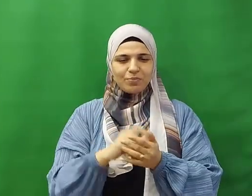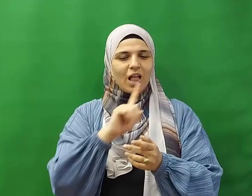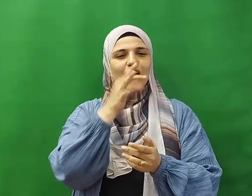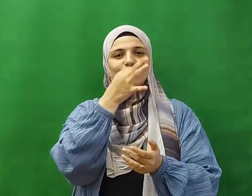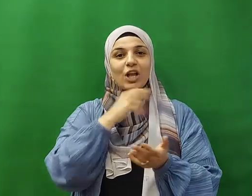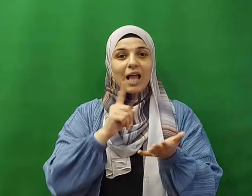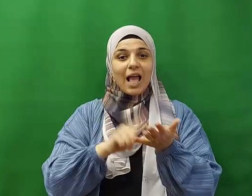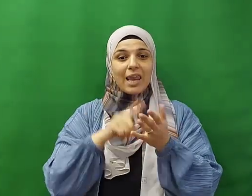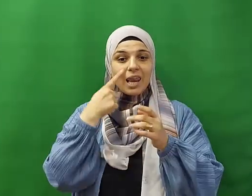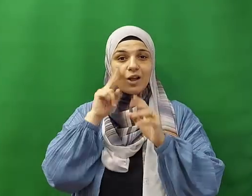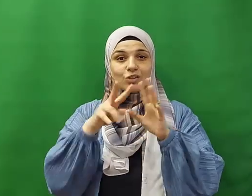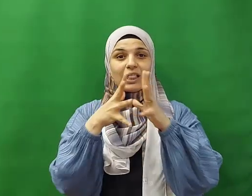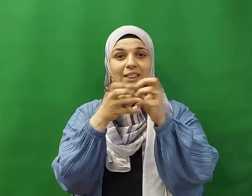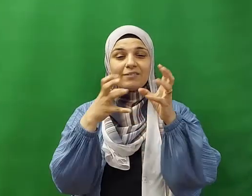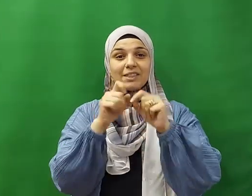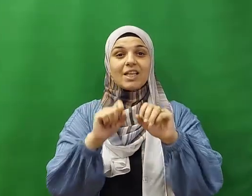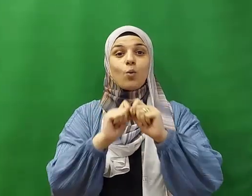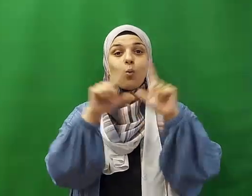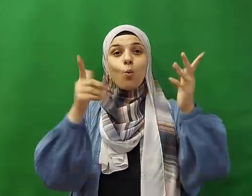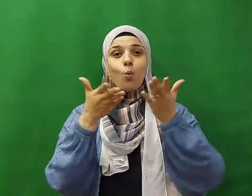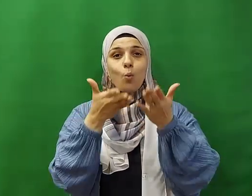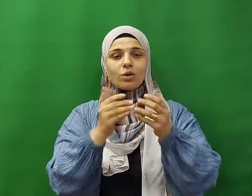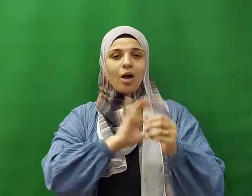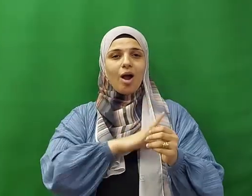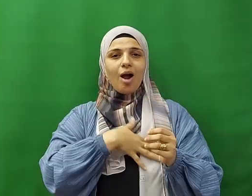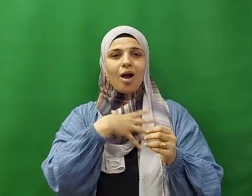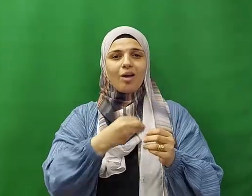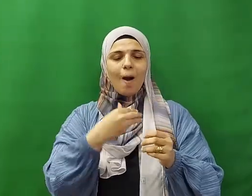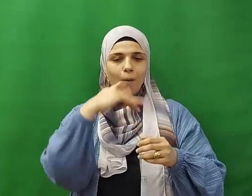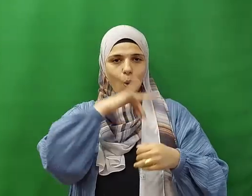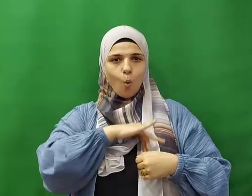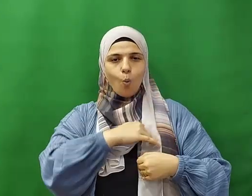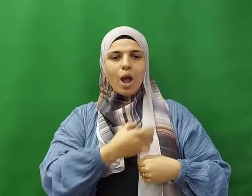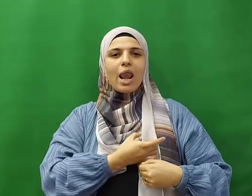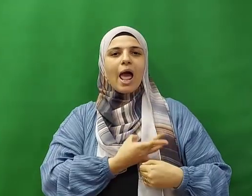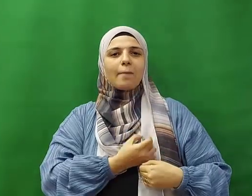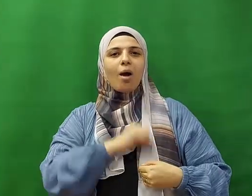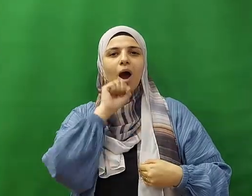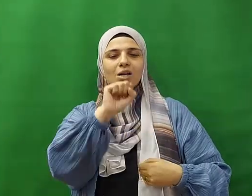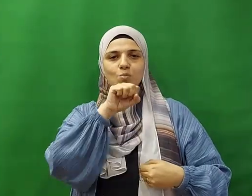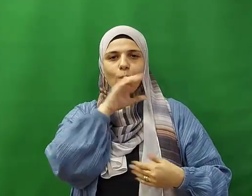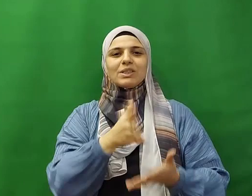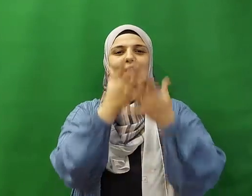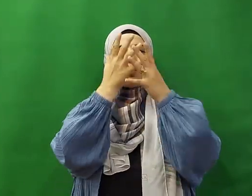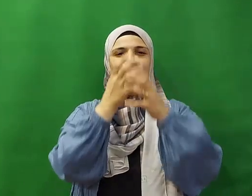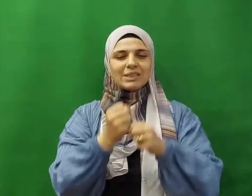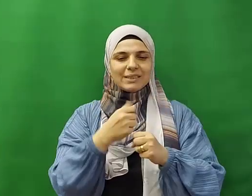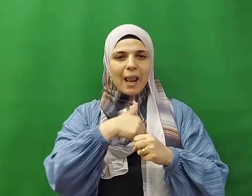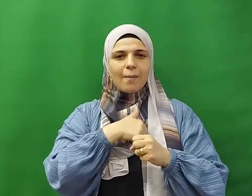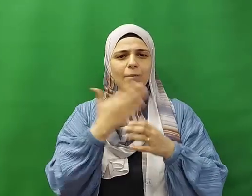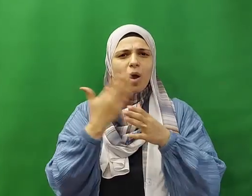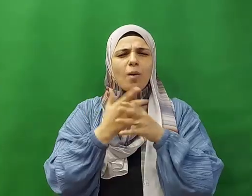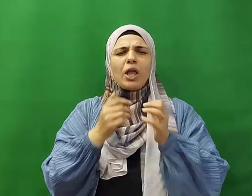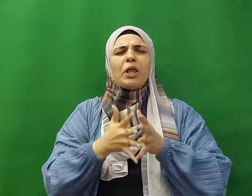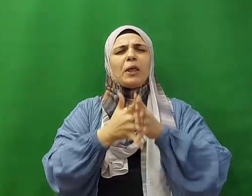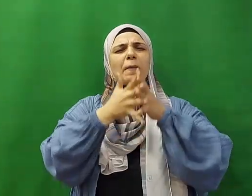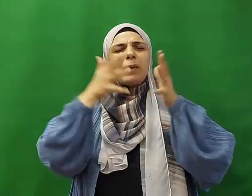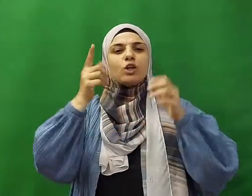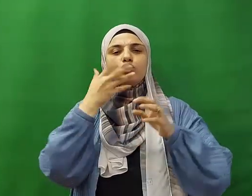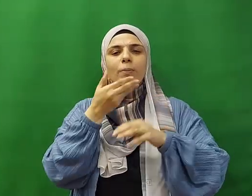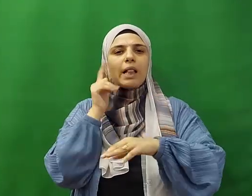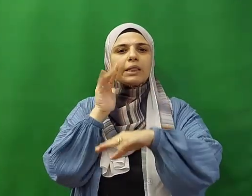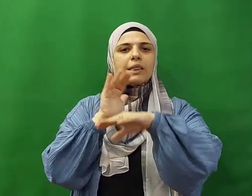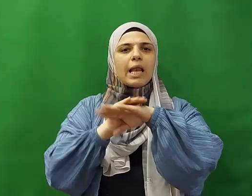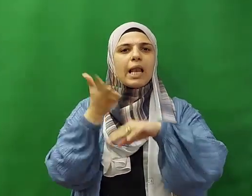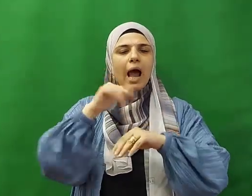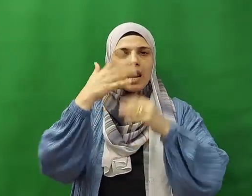أن هذه الصور العظيمة للرحمة التي أسكنها الله عز وجل قلب نبيه صلى الله عليه وسلم